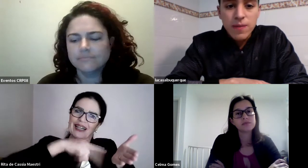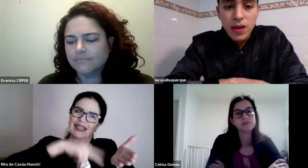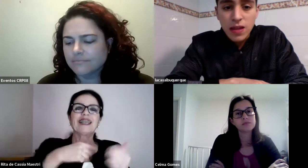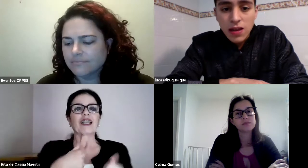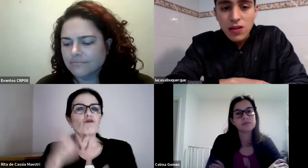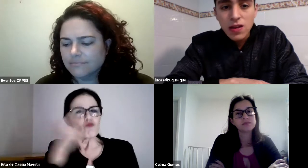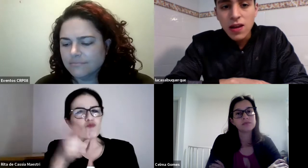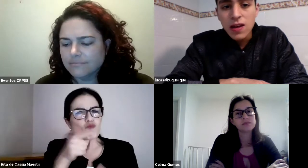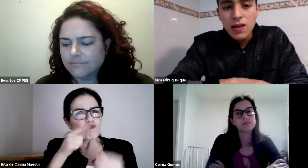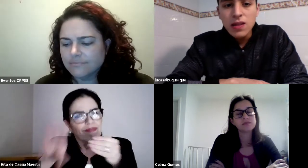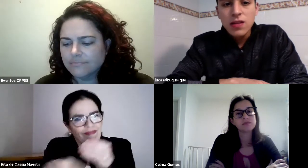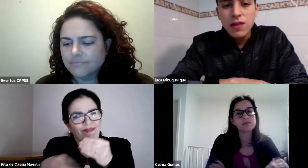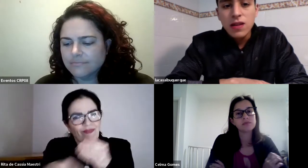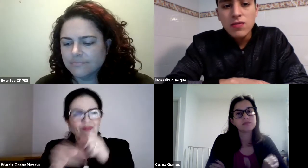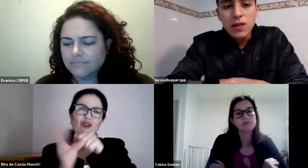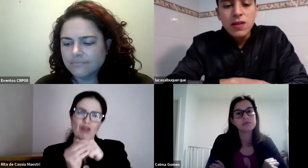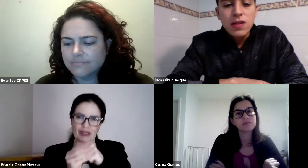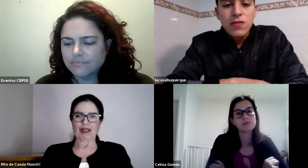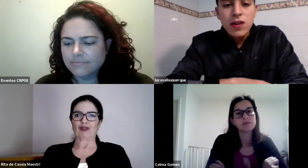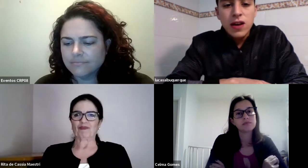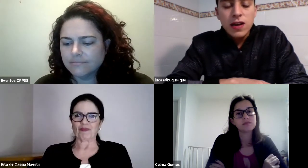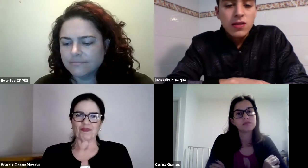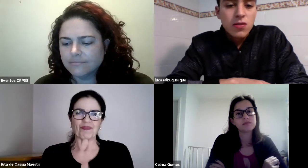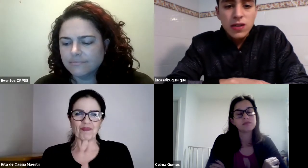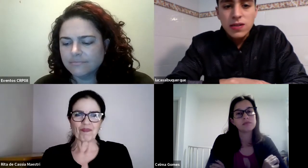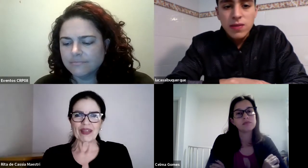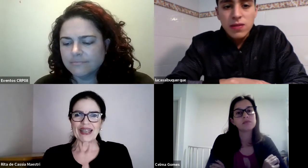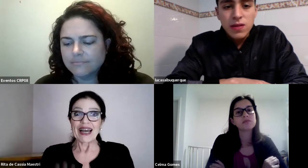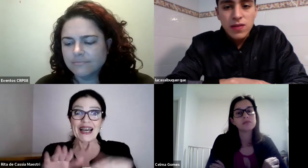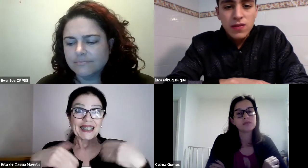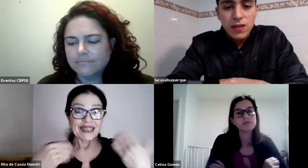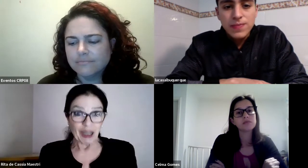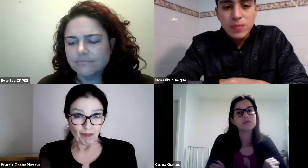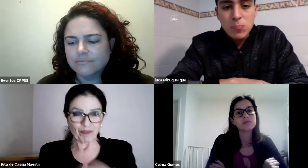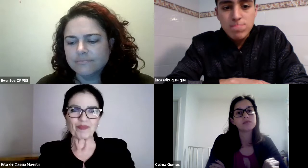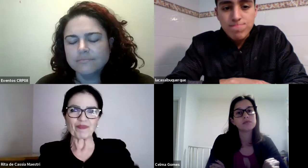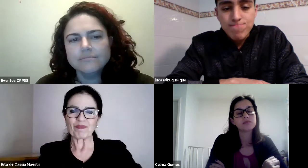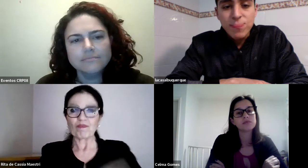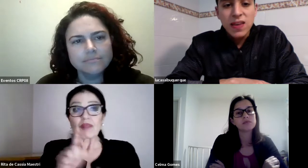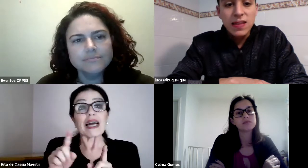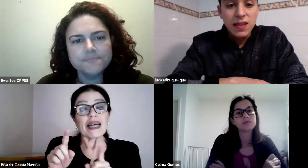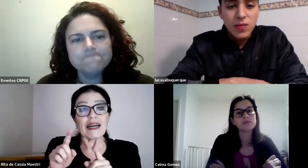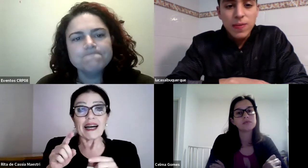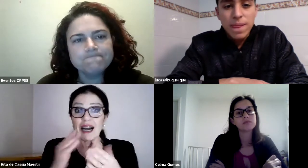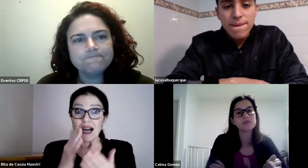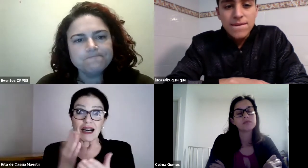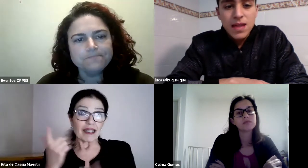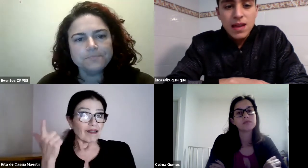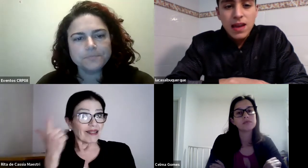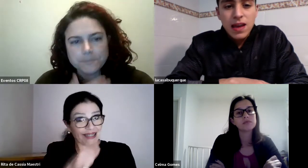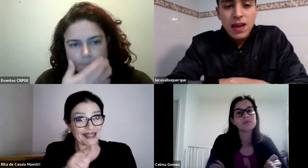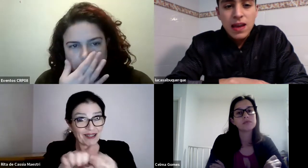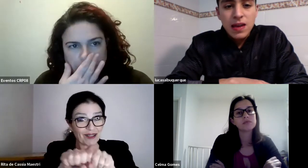fosse dependente, né? Então, a leitura foi agregando conhecimento na minha vida. Então,